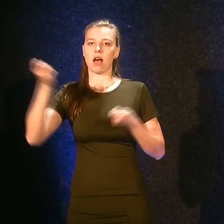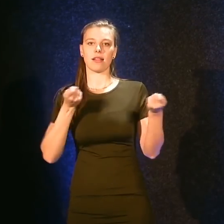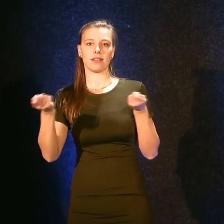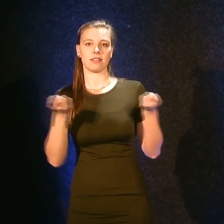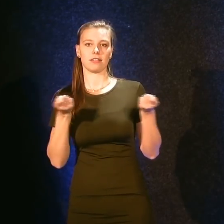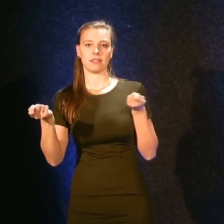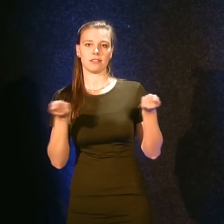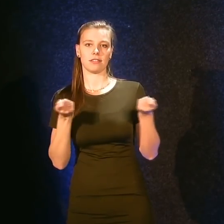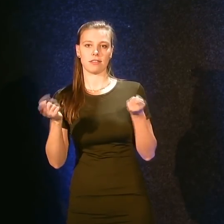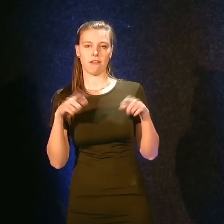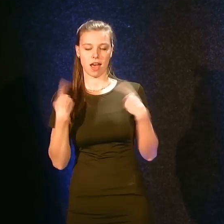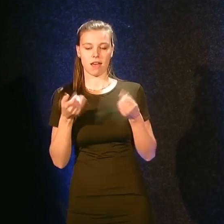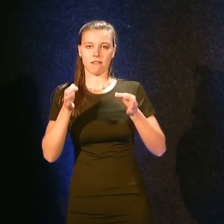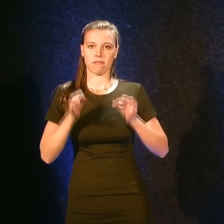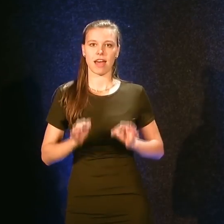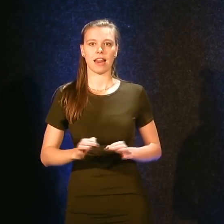God.